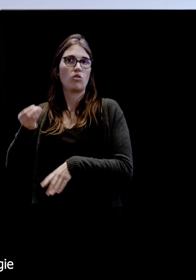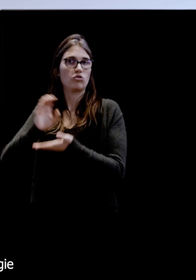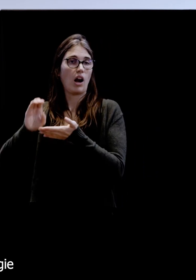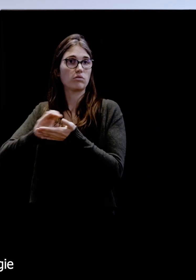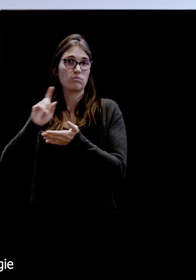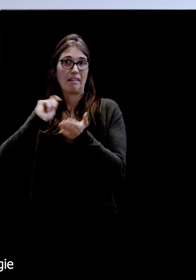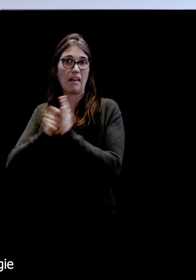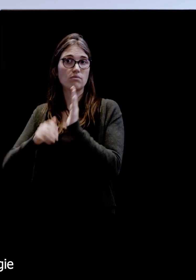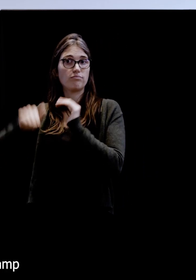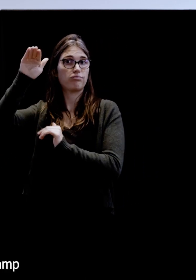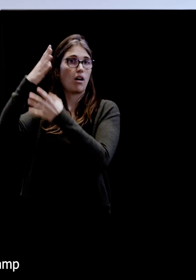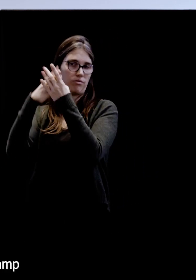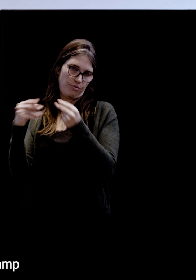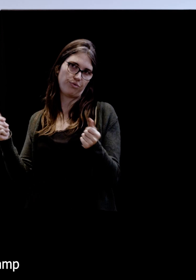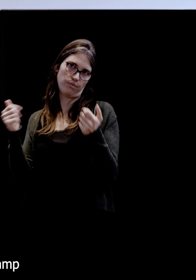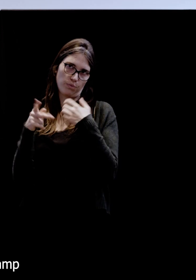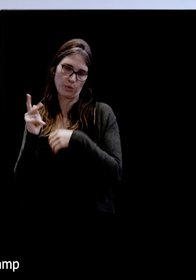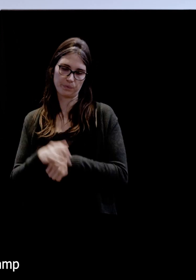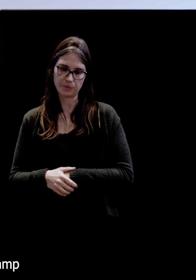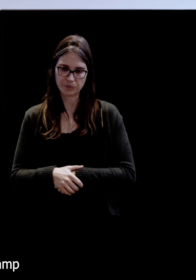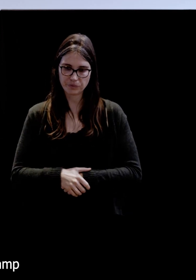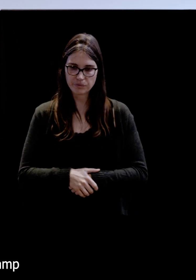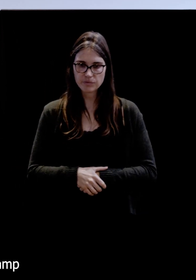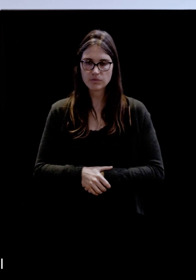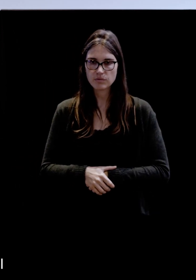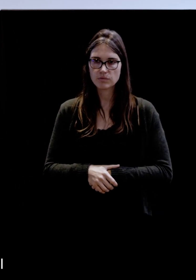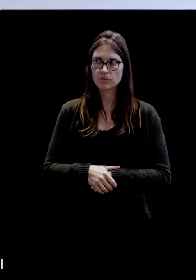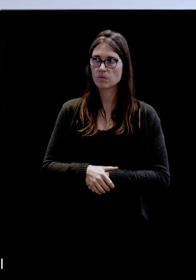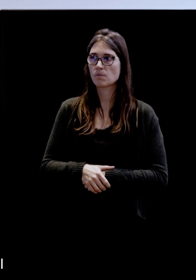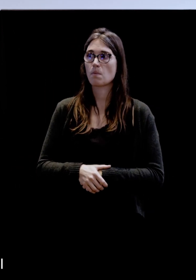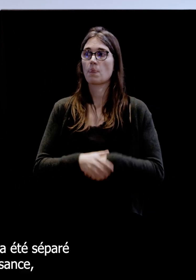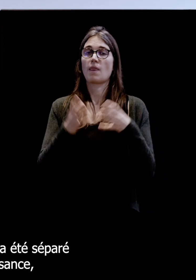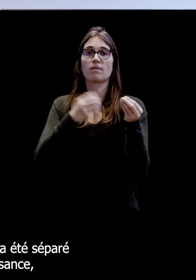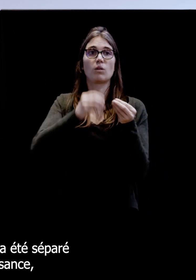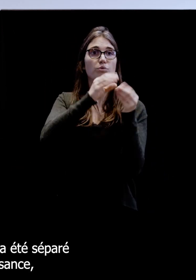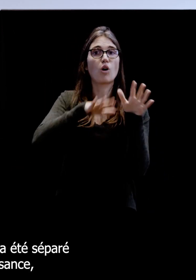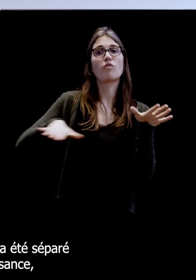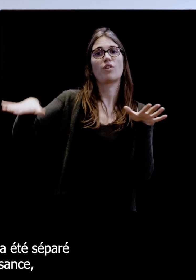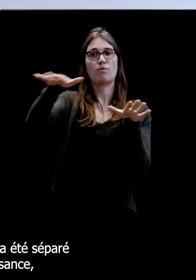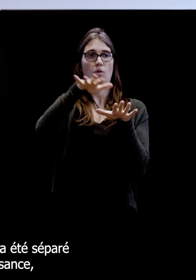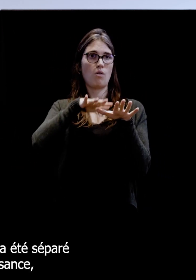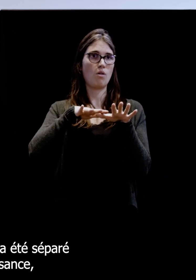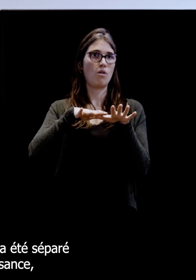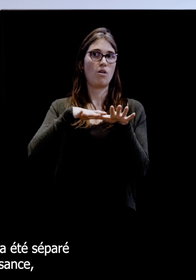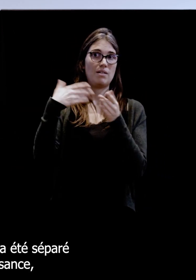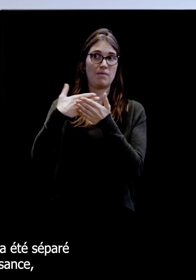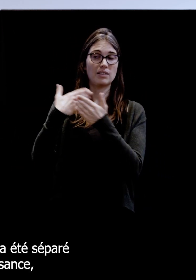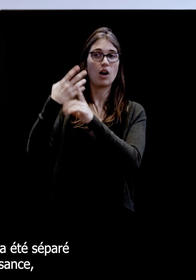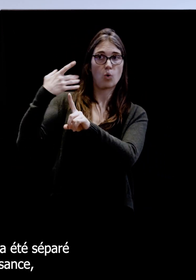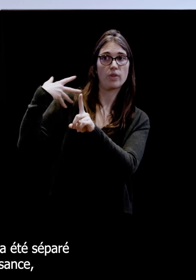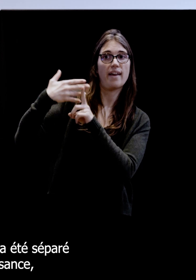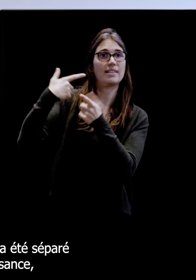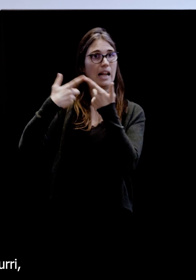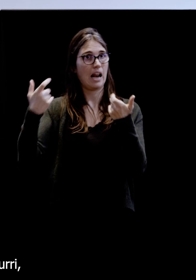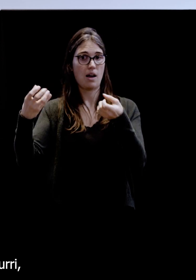la pathologie, plus, je veux dire, le champ environnemental, c'est évident que quand on a été séparé de son